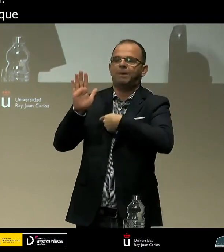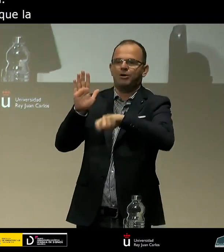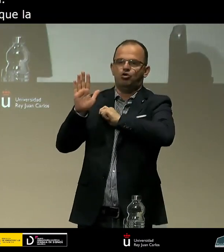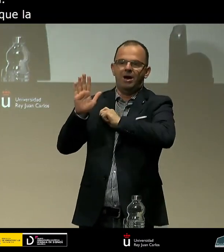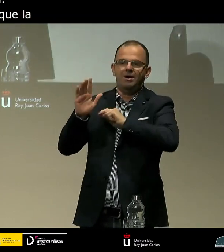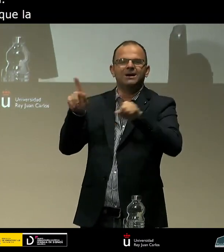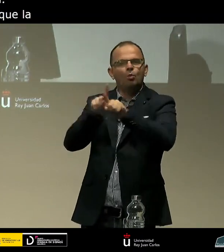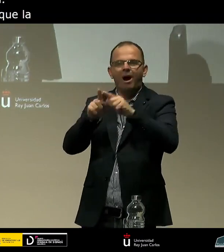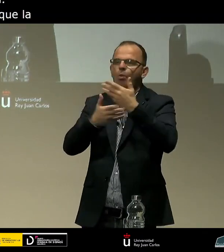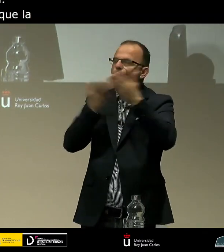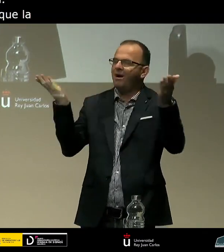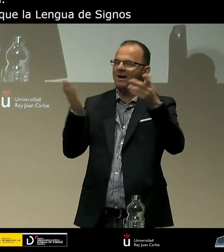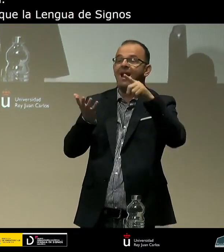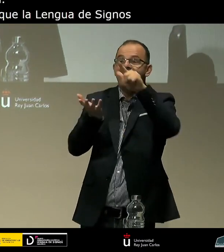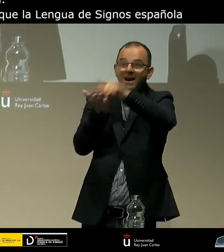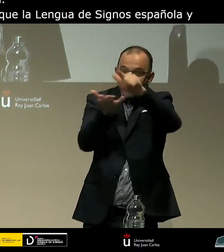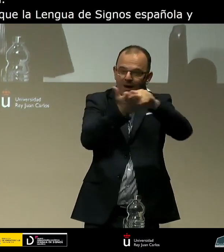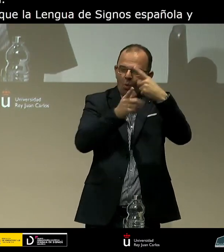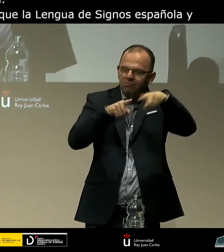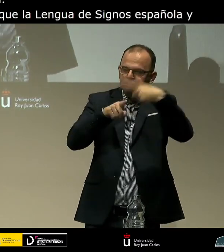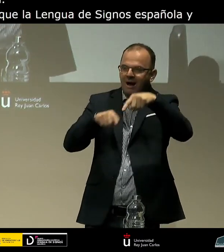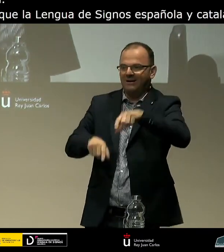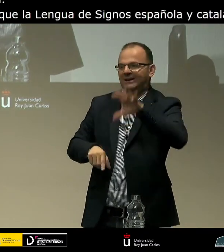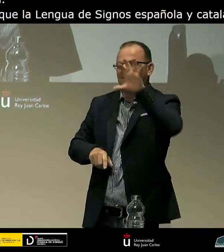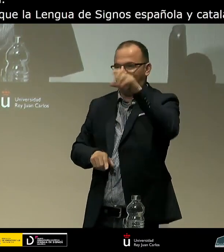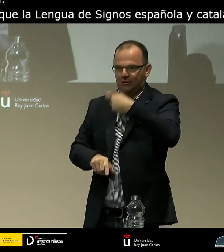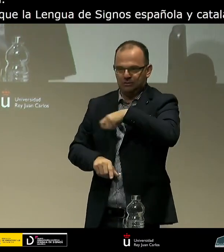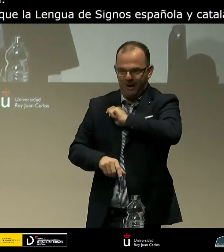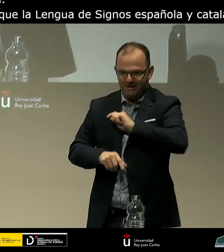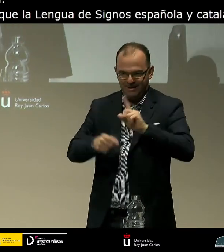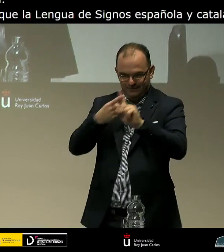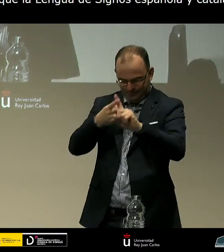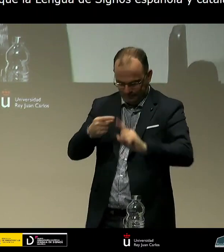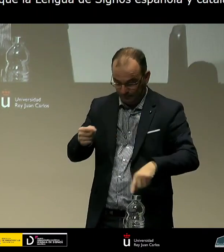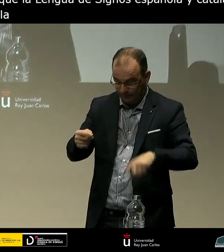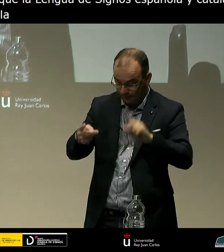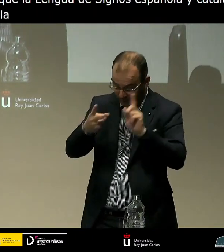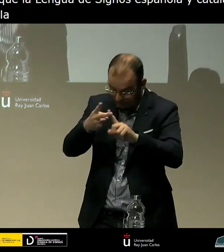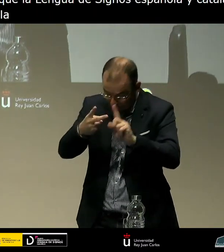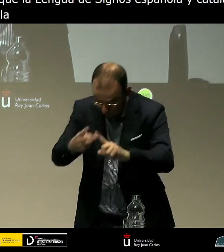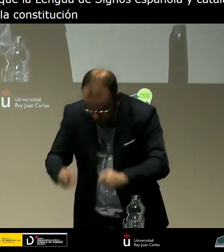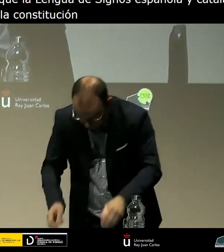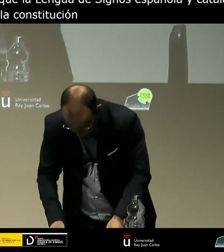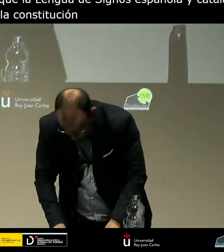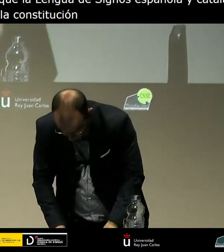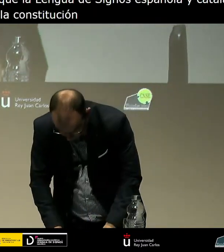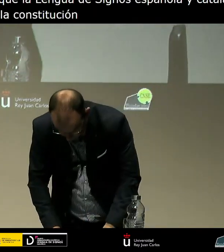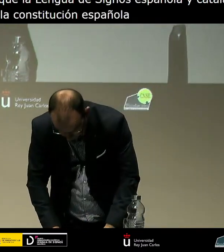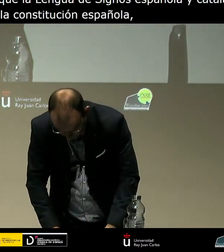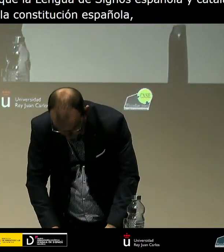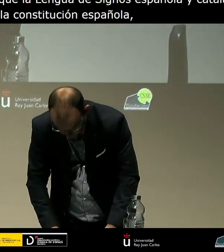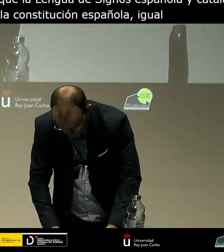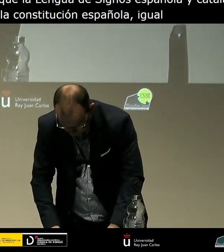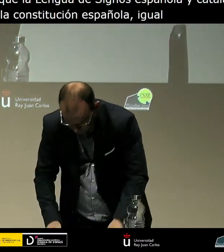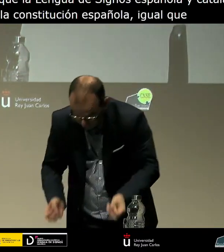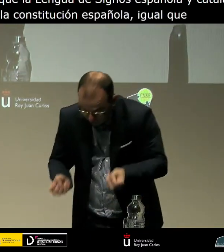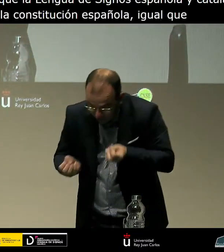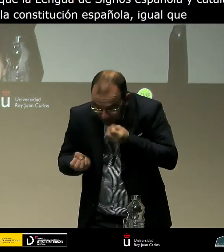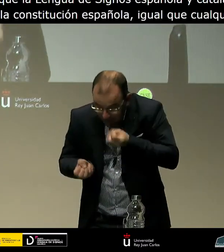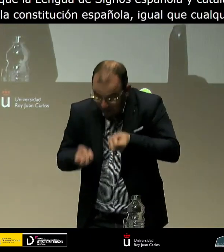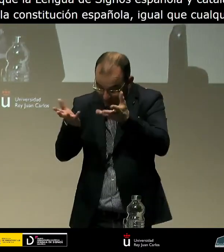y catalana quede recogida en la Constitución española, igual que cualquier lengua del Estado.